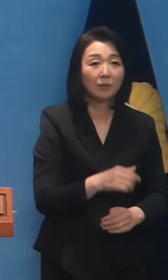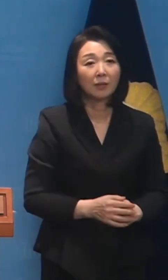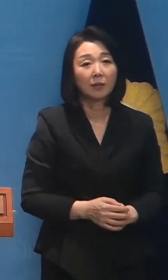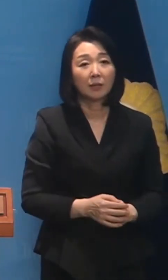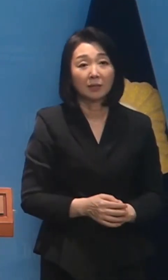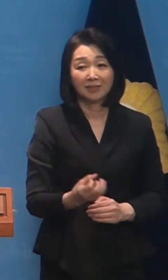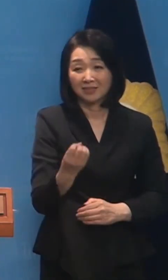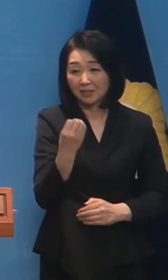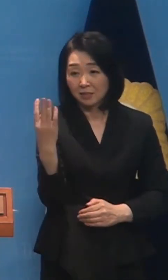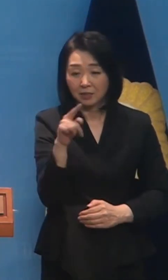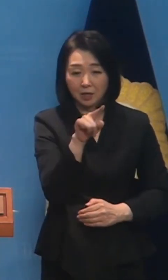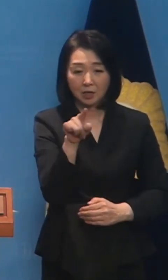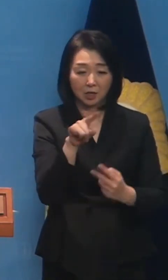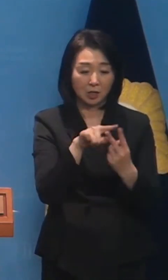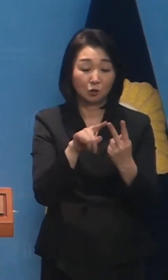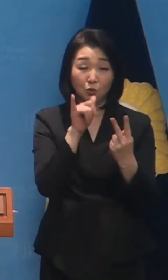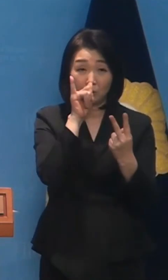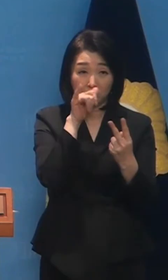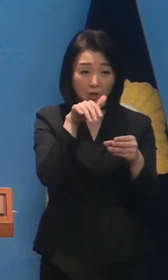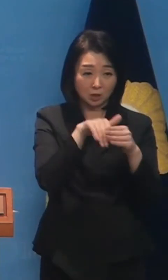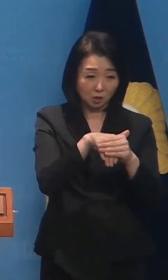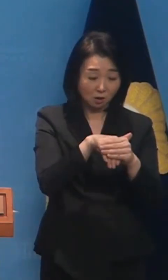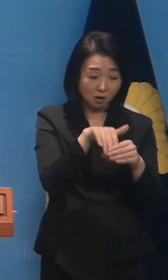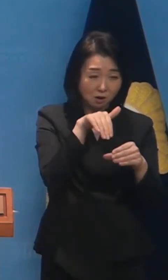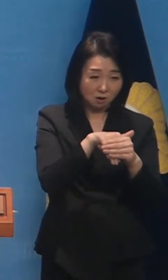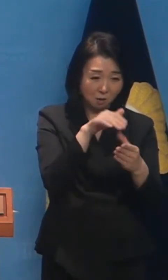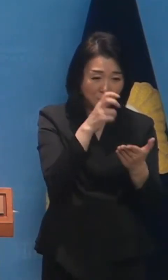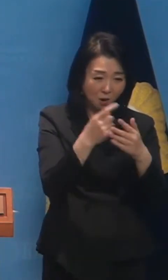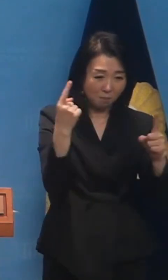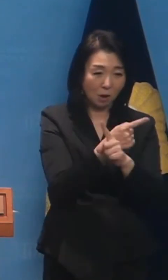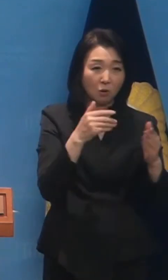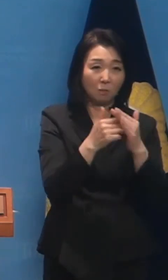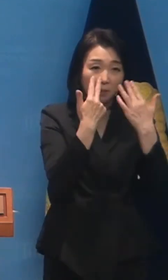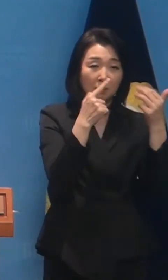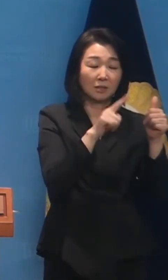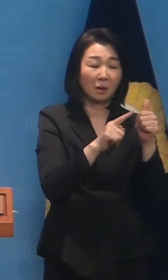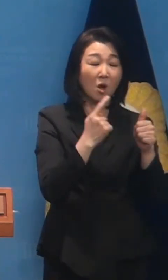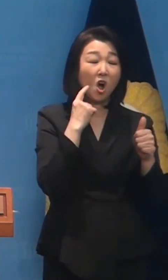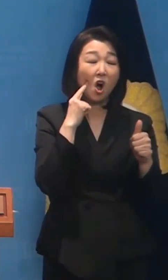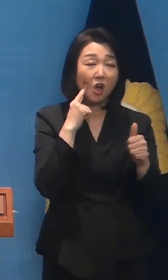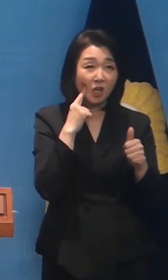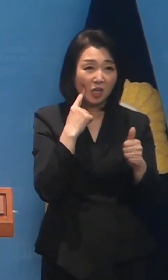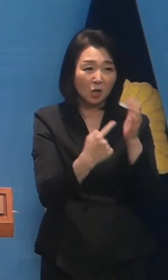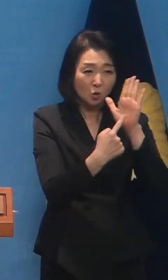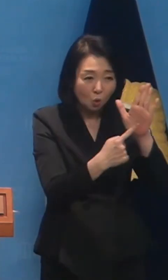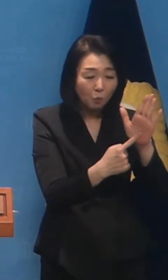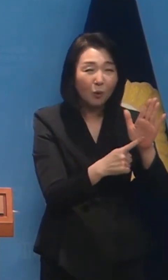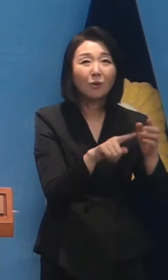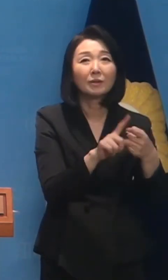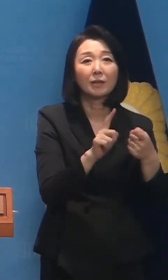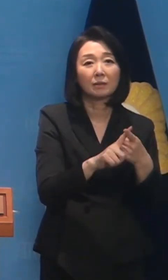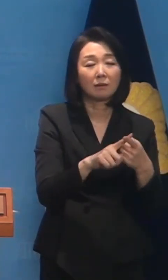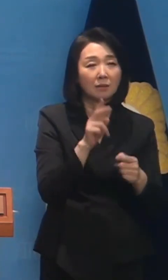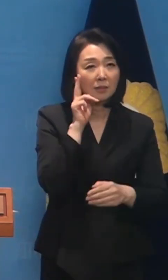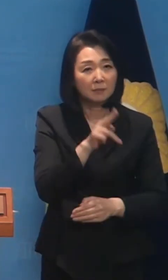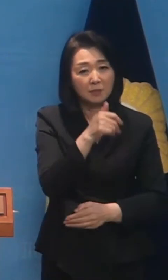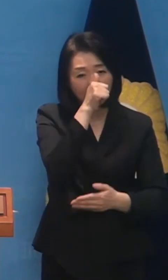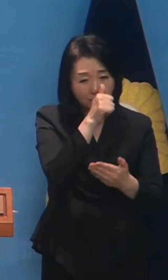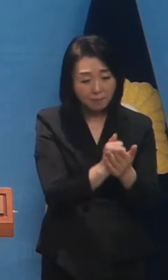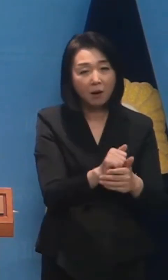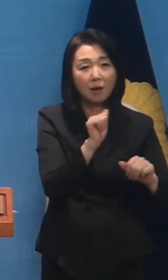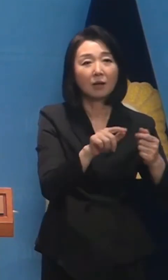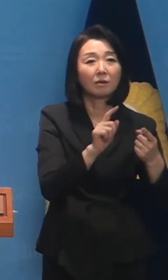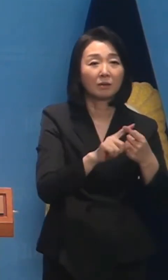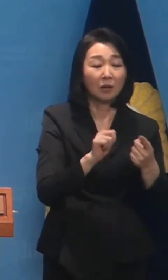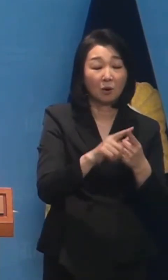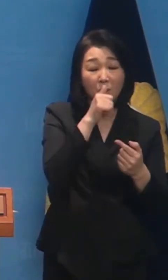두 기사는 민주당이 선거법 자체를 바꿔 이재명 후보의 허위사실 공표라는 심각한 범죄